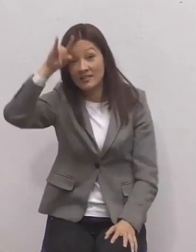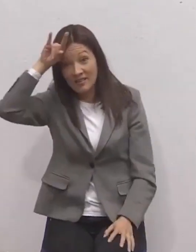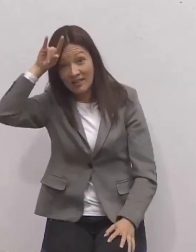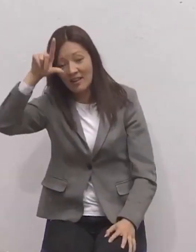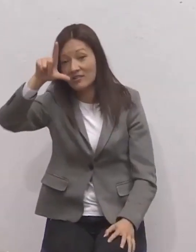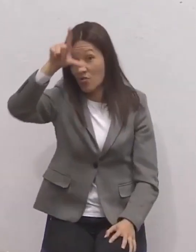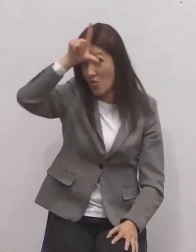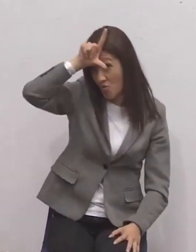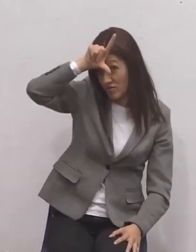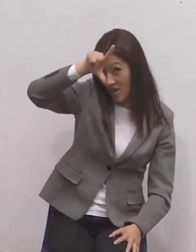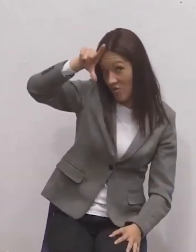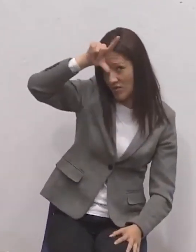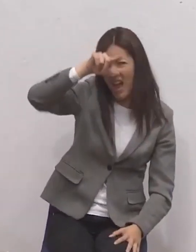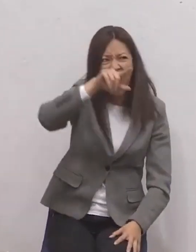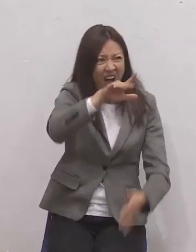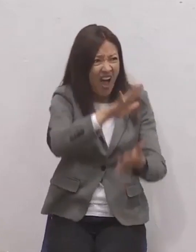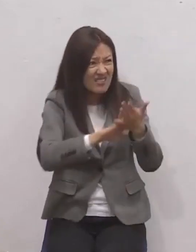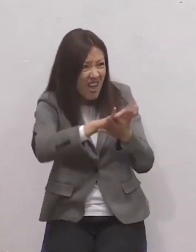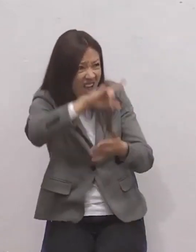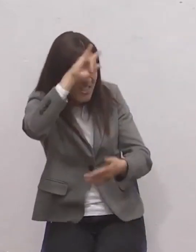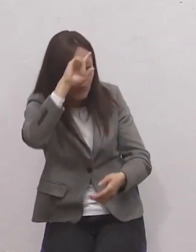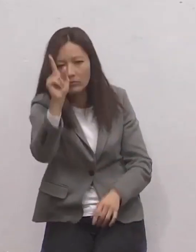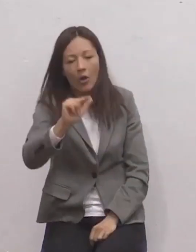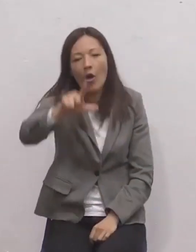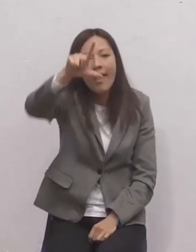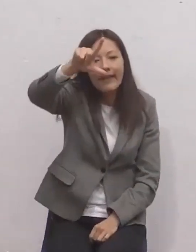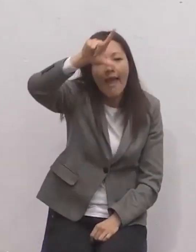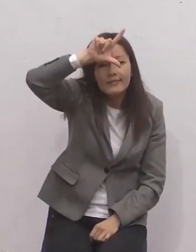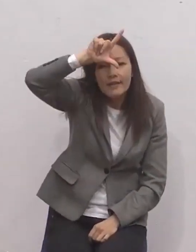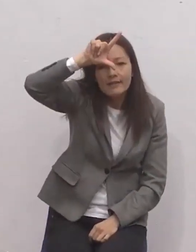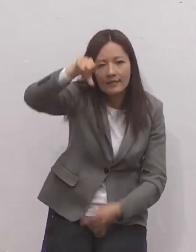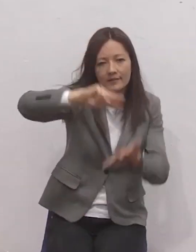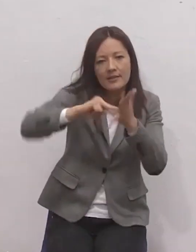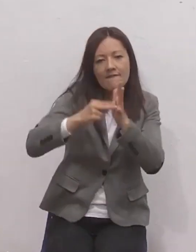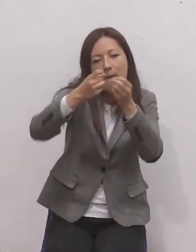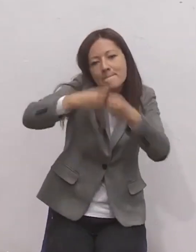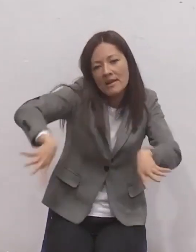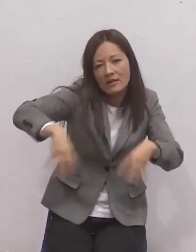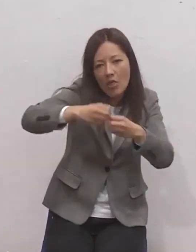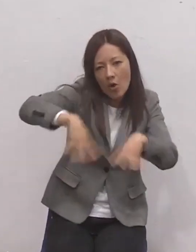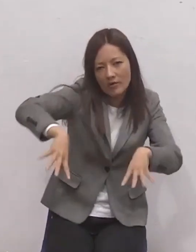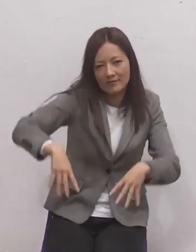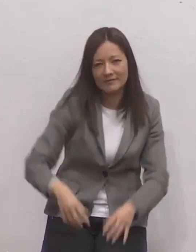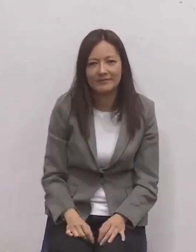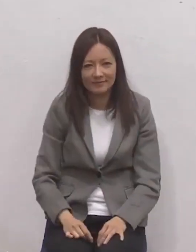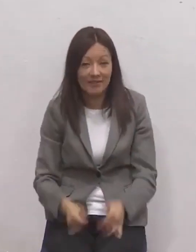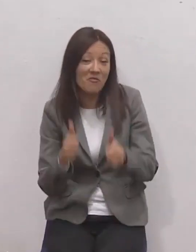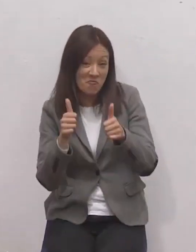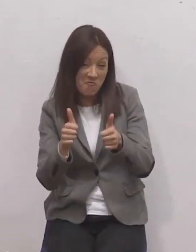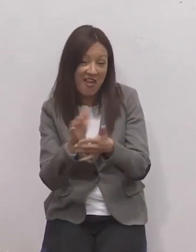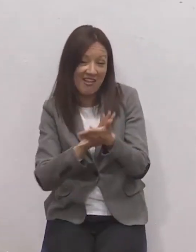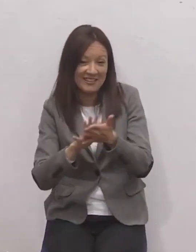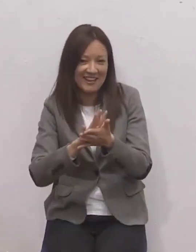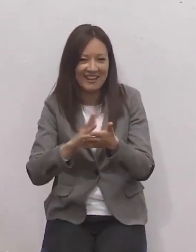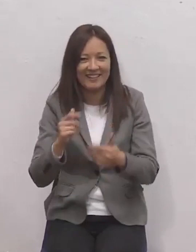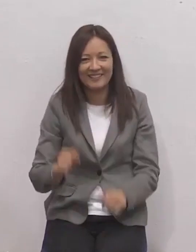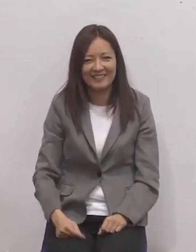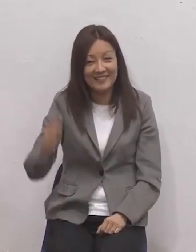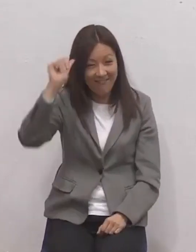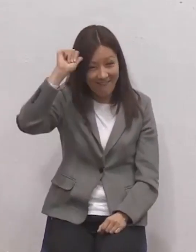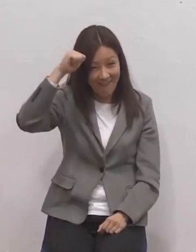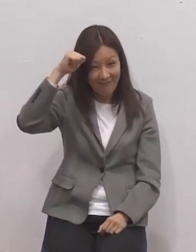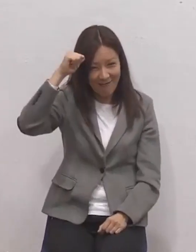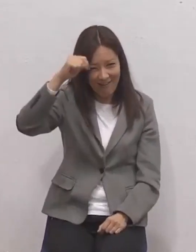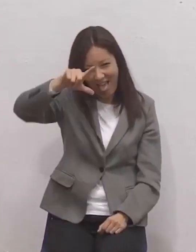así, sino así. Ah, hizo la seña del diablo. No, esta es la seña del diablo. Es esta. Y es buena porque significa, ¿sabe qué? Le